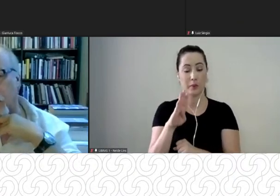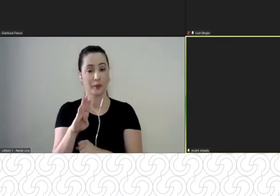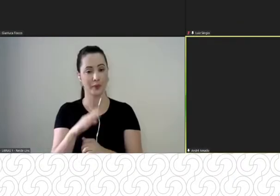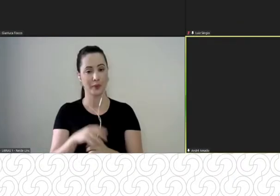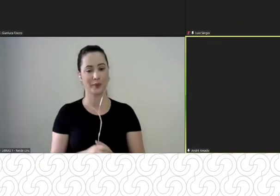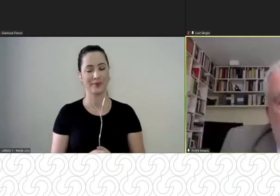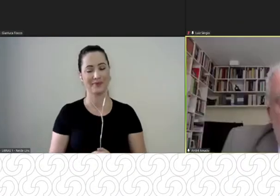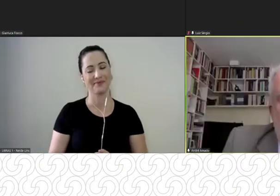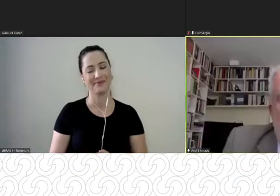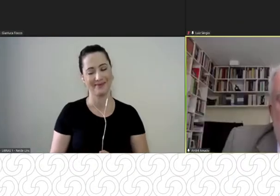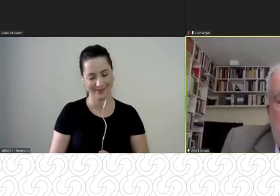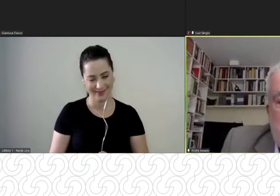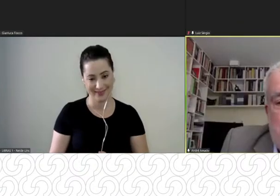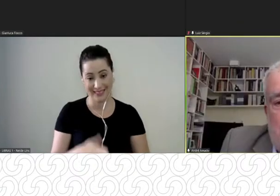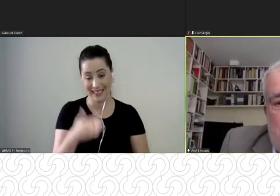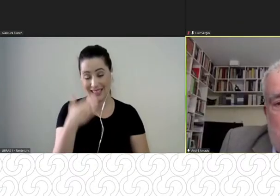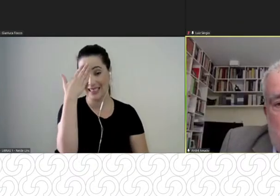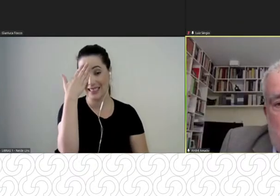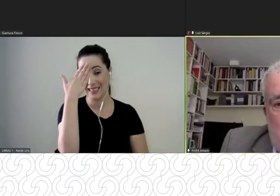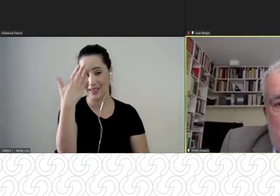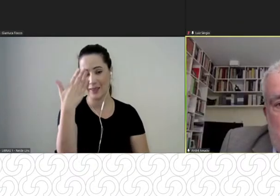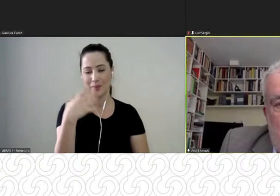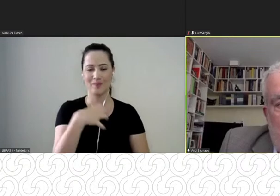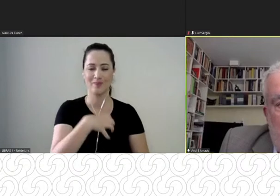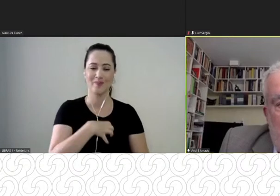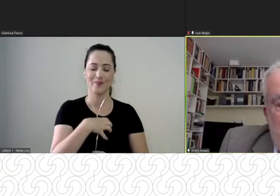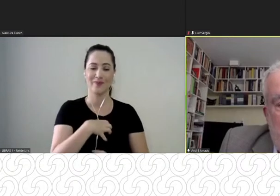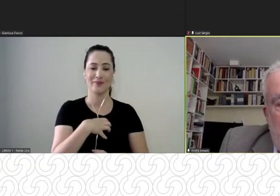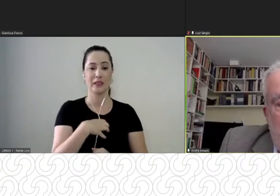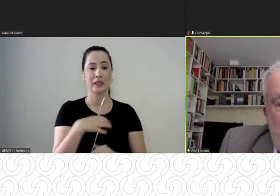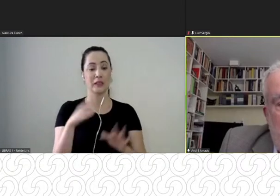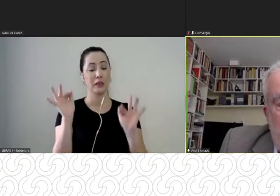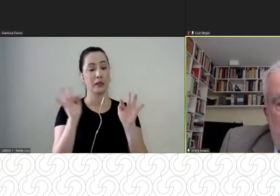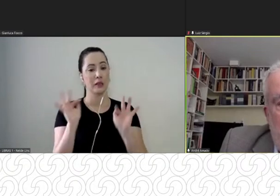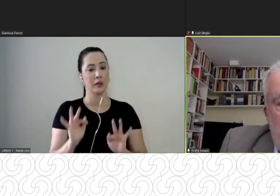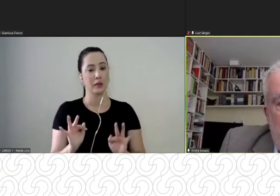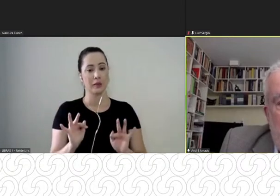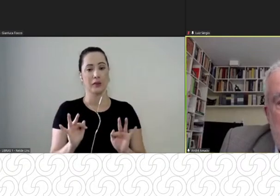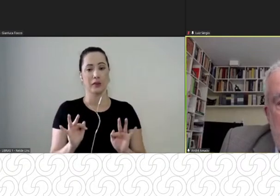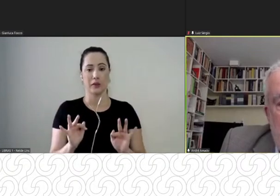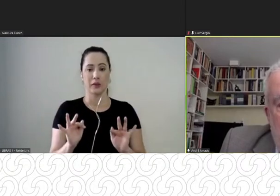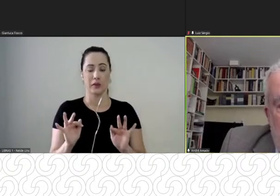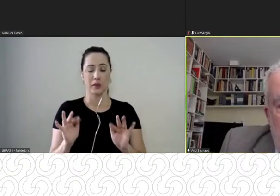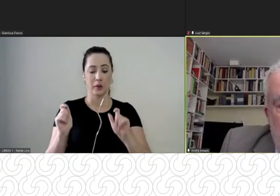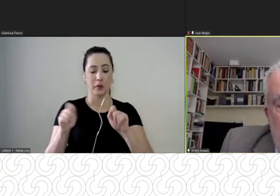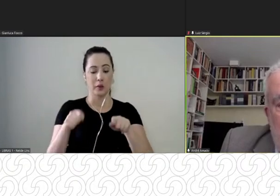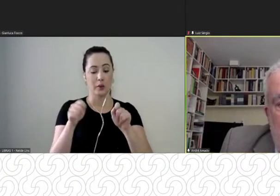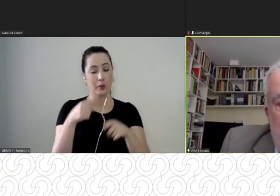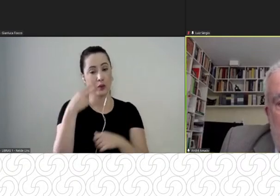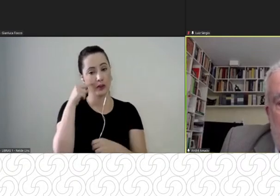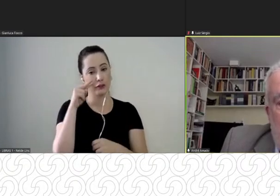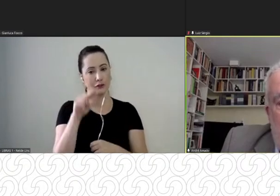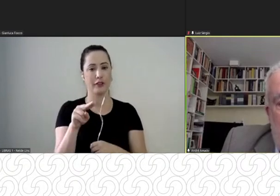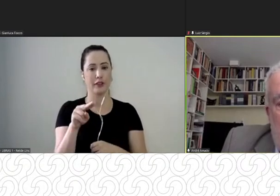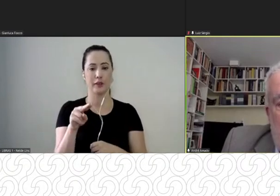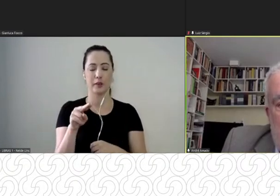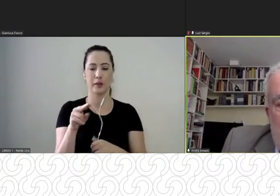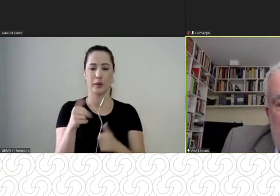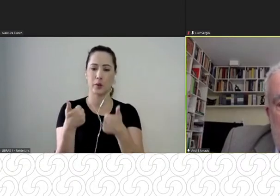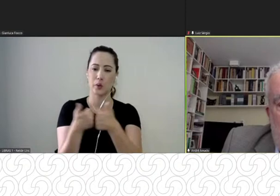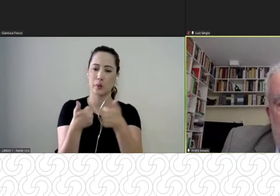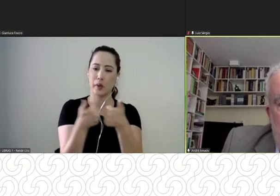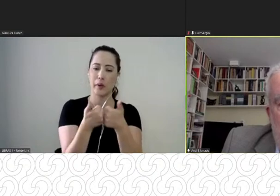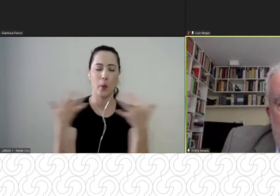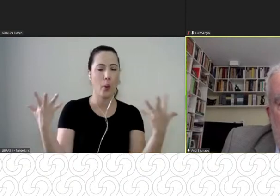Muito obrigado. Estou muito feliz de poder testemunhar a qualidade